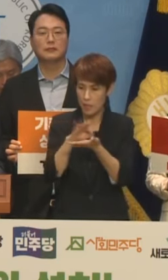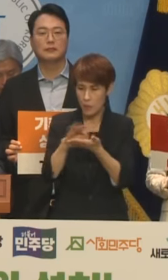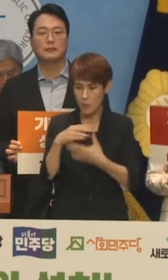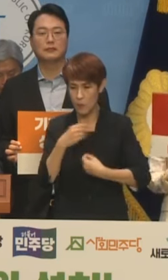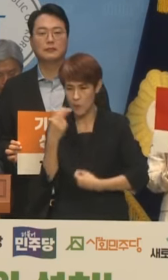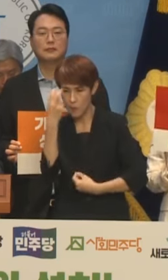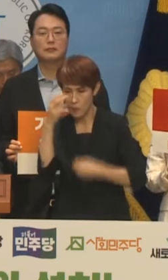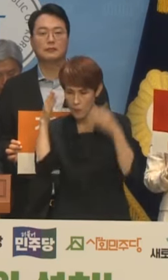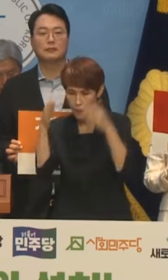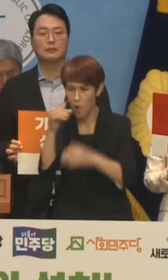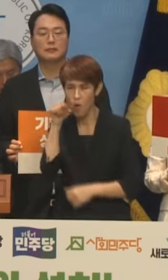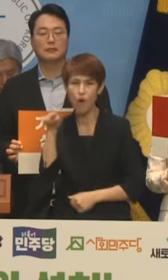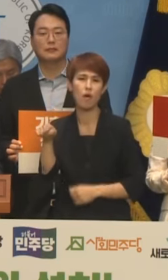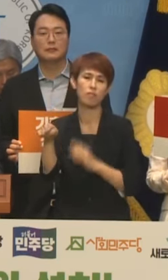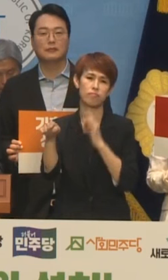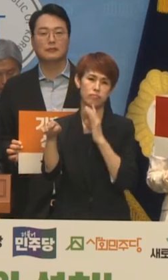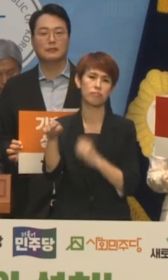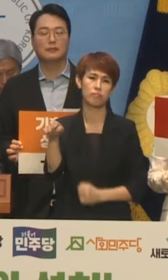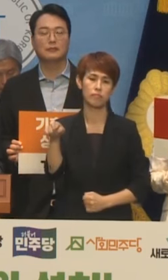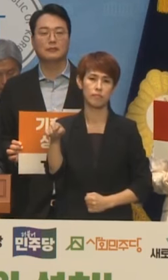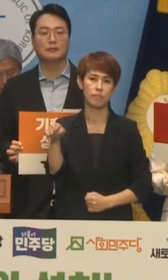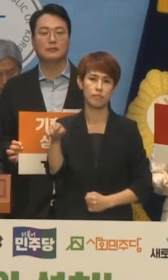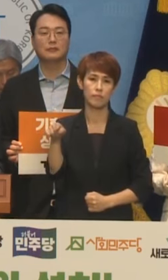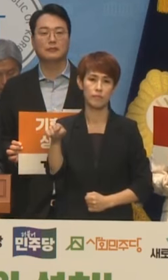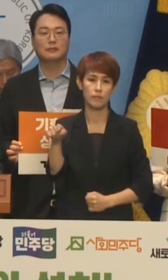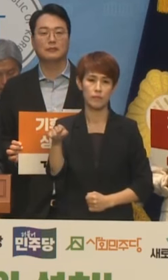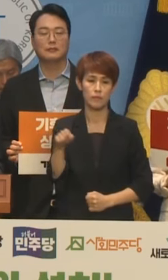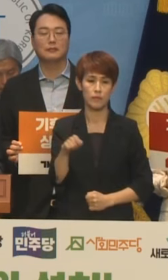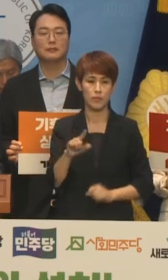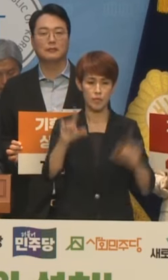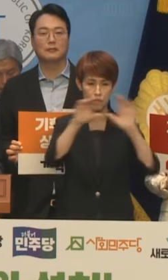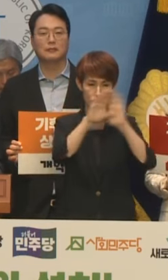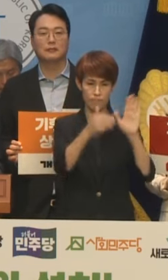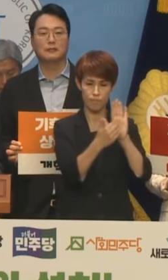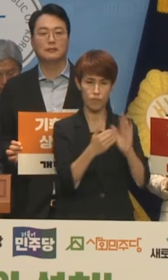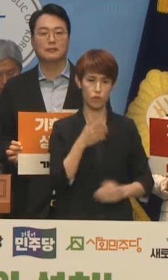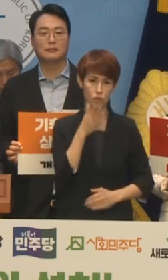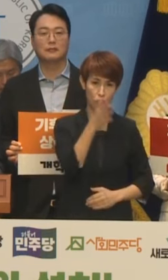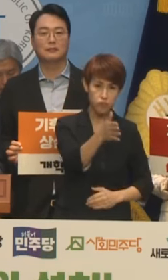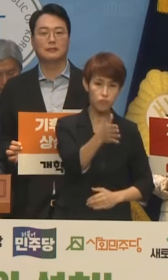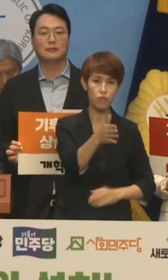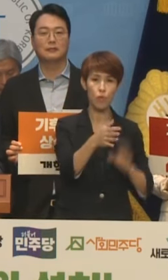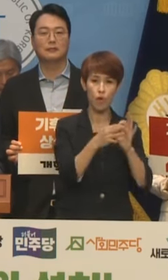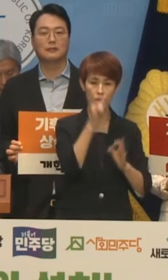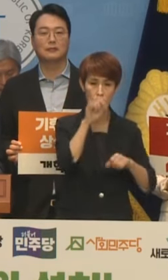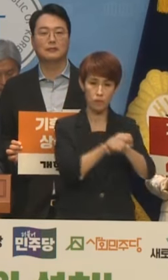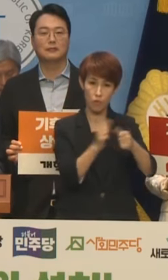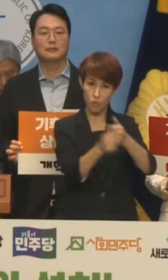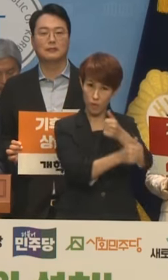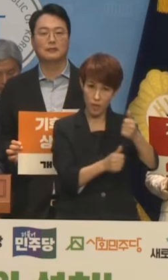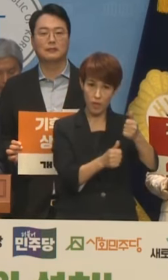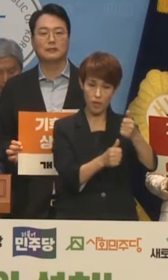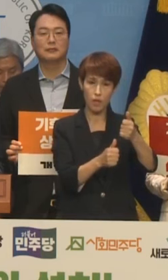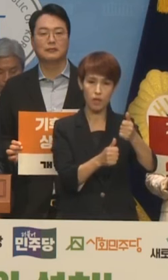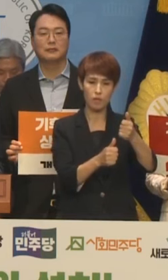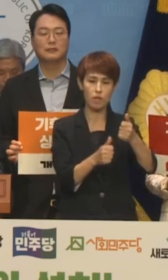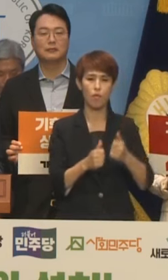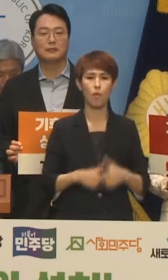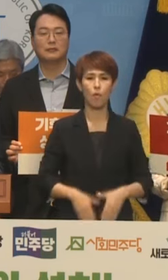건전성에만 초점이 맞춰질 수밖에 없습니다. 기후 전문성을 갖춘 기후특위에서 기후대응 기금이